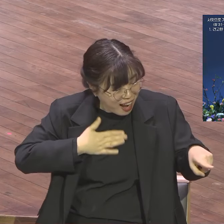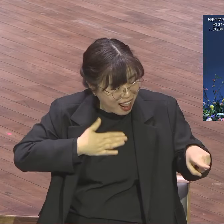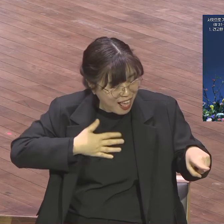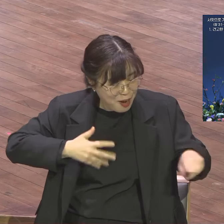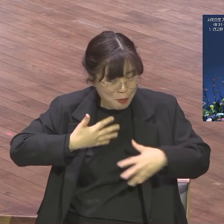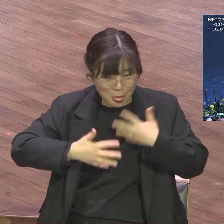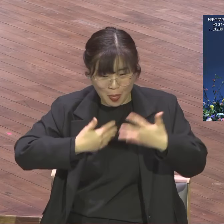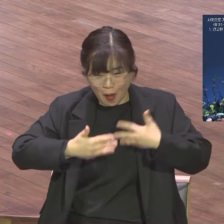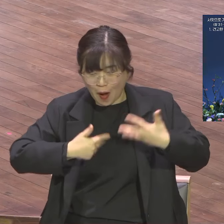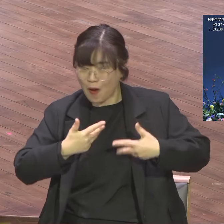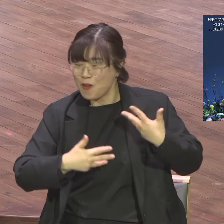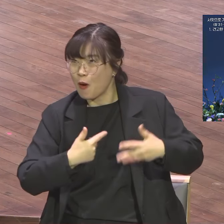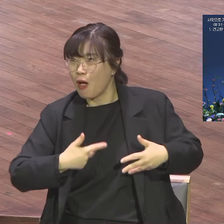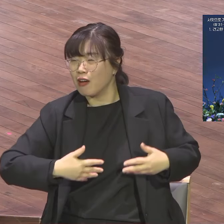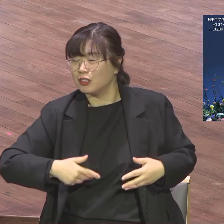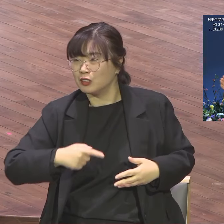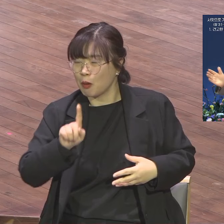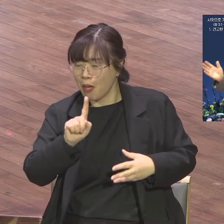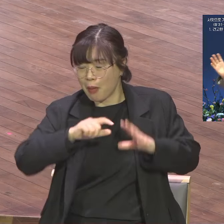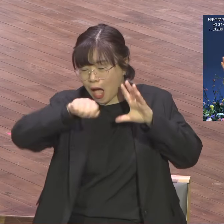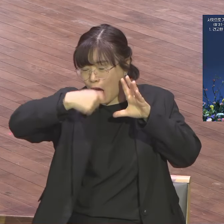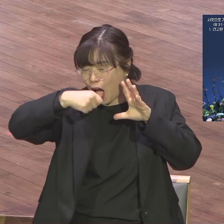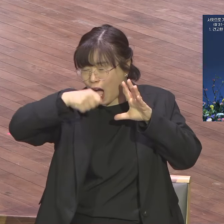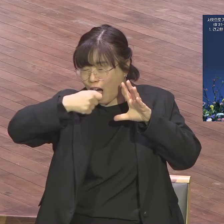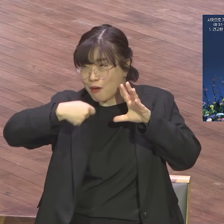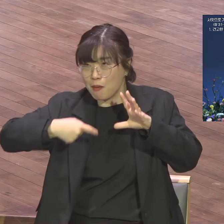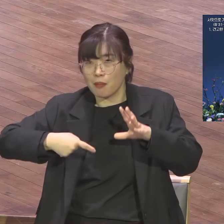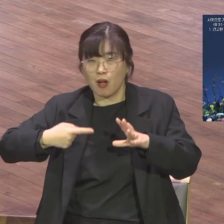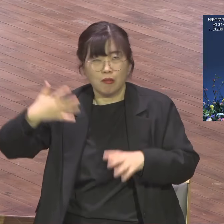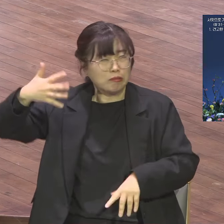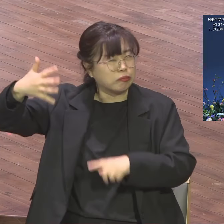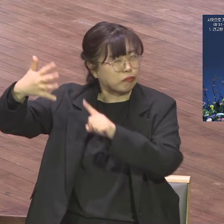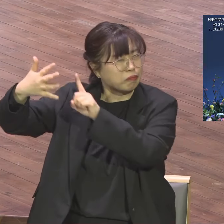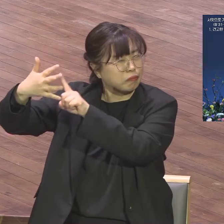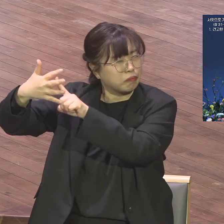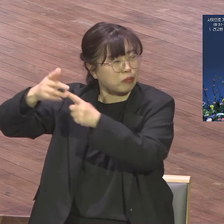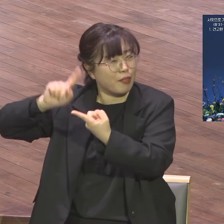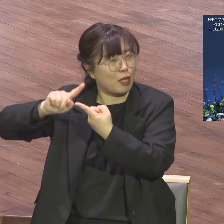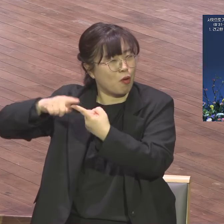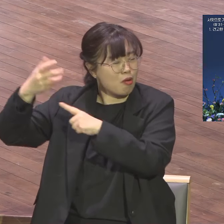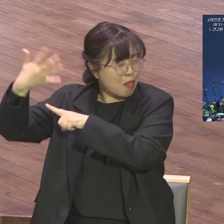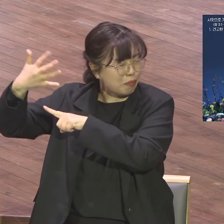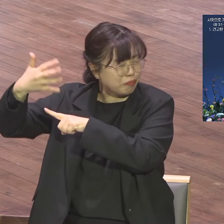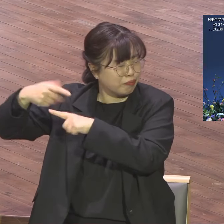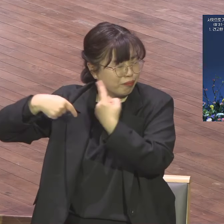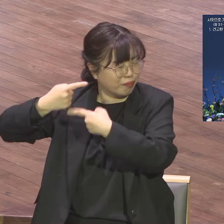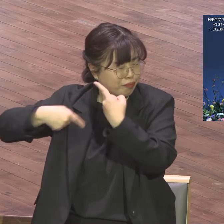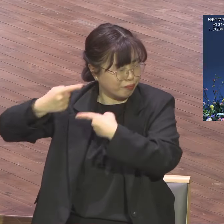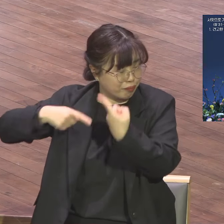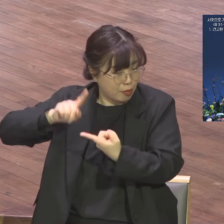그 드라마를 다른 사람에게 그대로 말하잖아요. 그래 말하면서